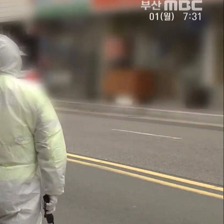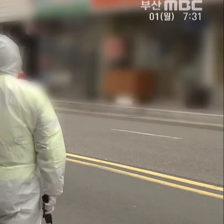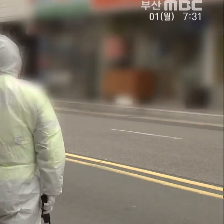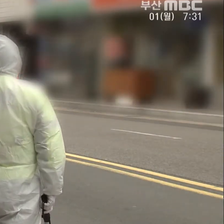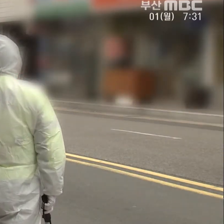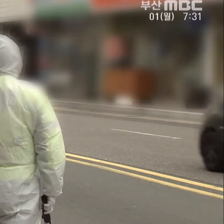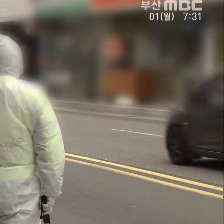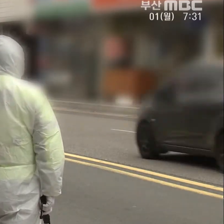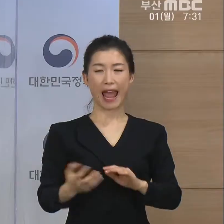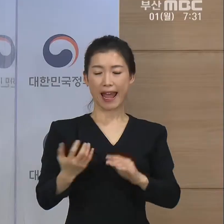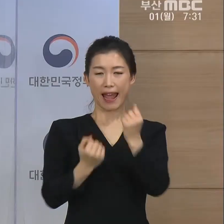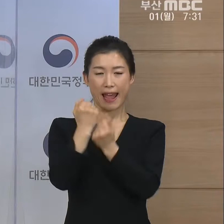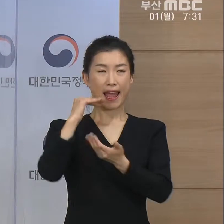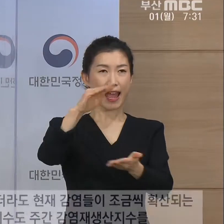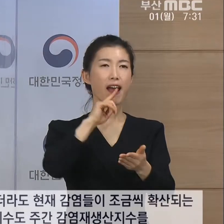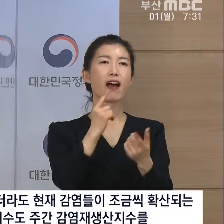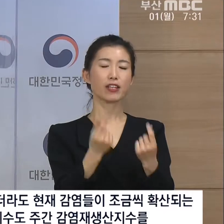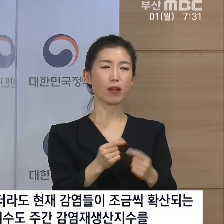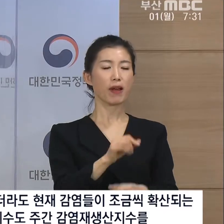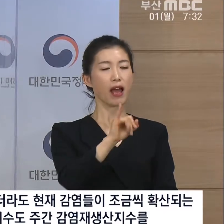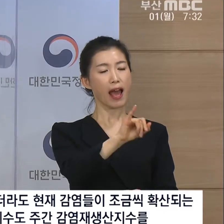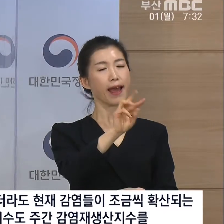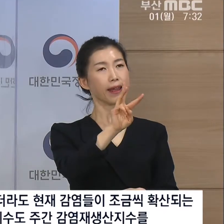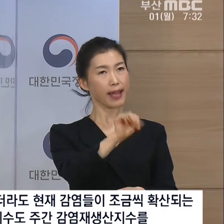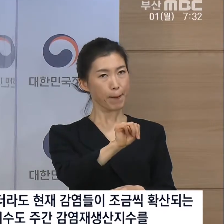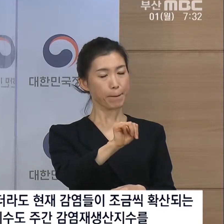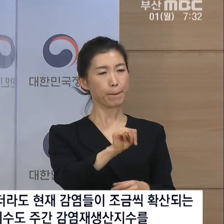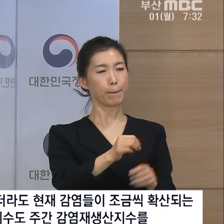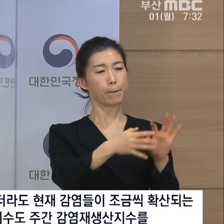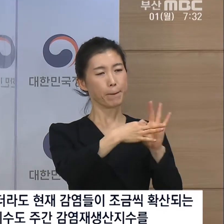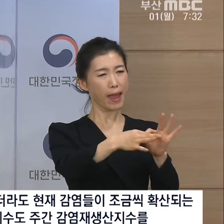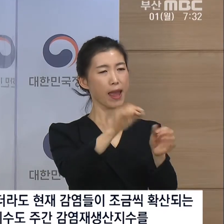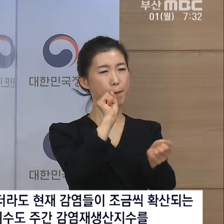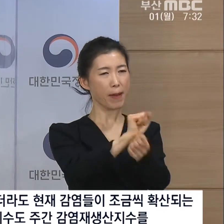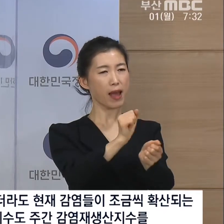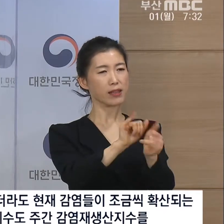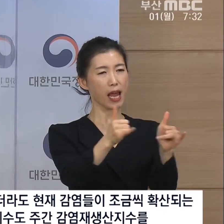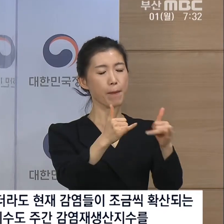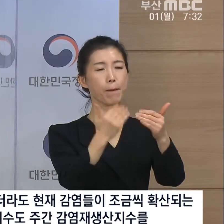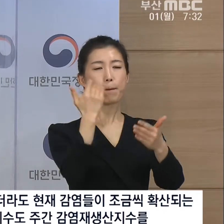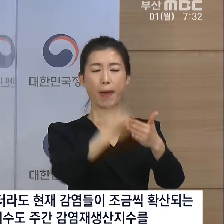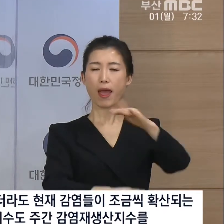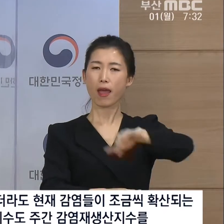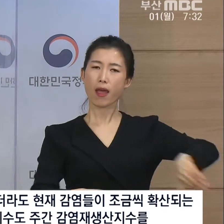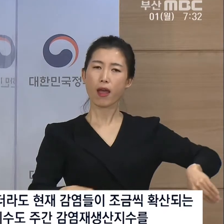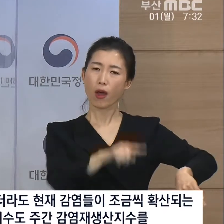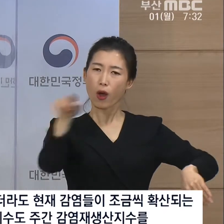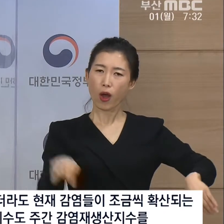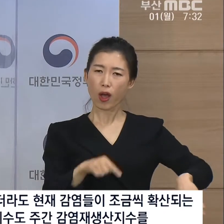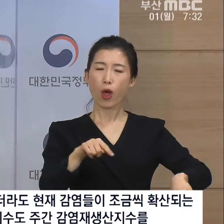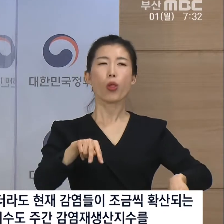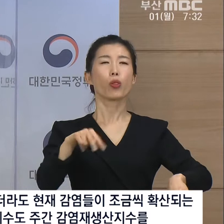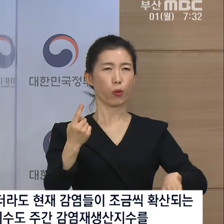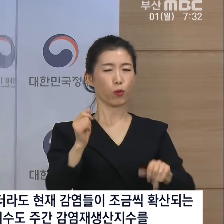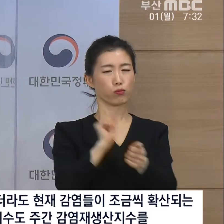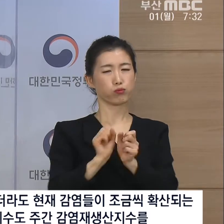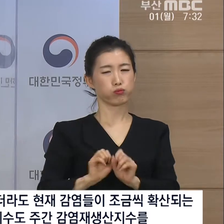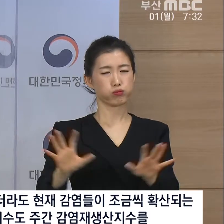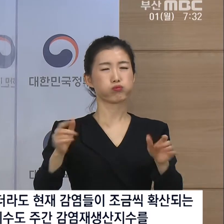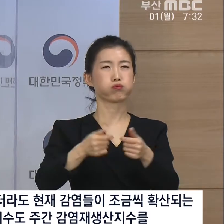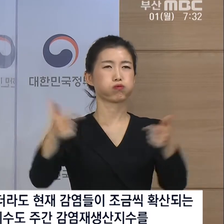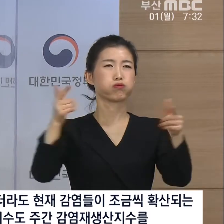때문입니다. IM 선교회 쪽에서 파생된 환자들을 뺀다 하더라도 현재 감염들이 조금씩 확산되는 추이를 보이고